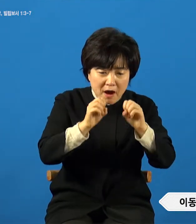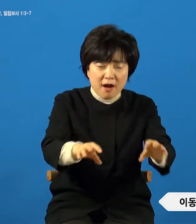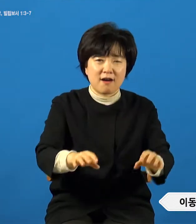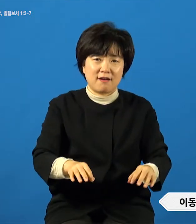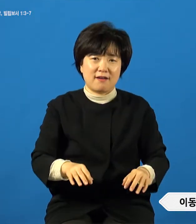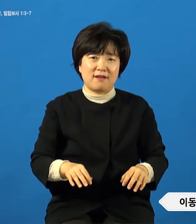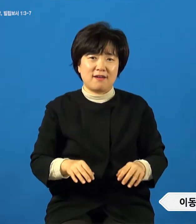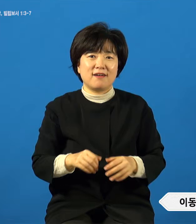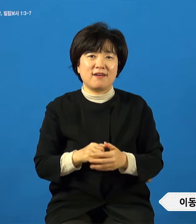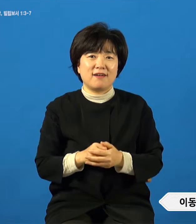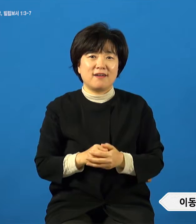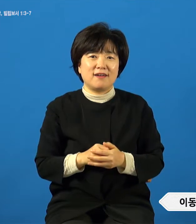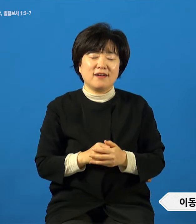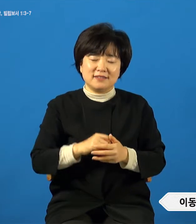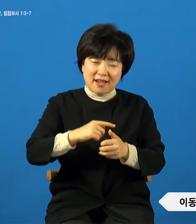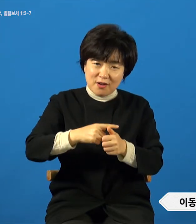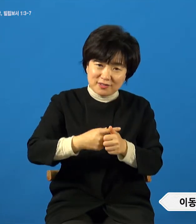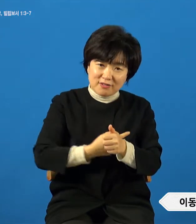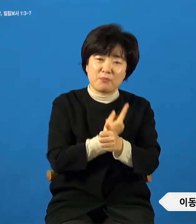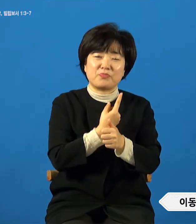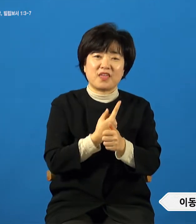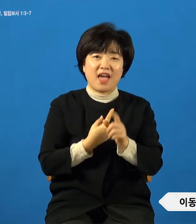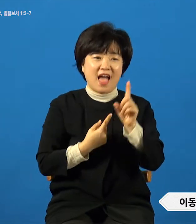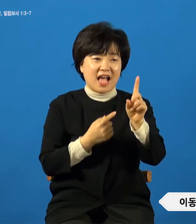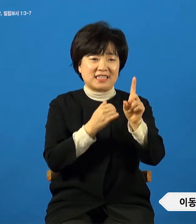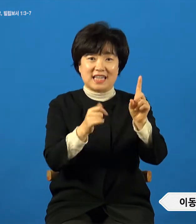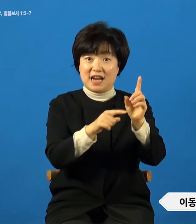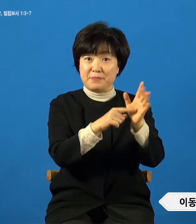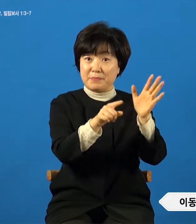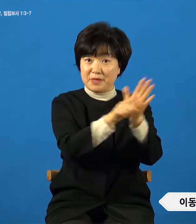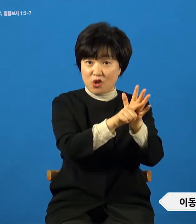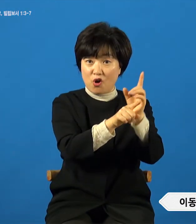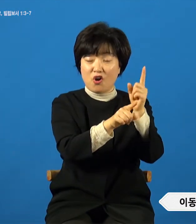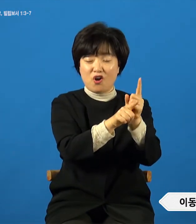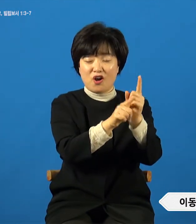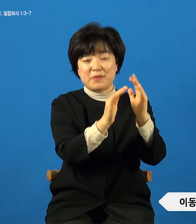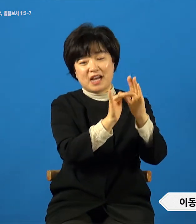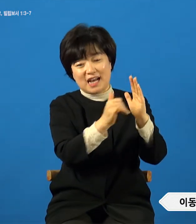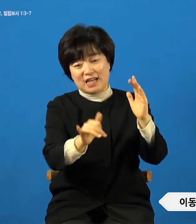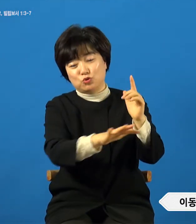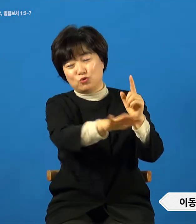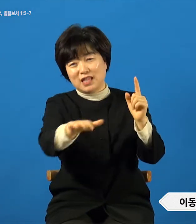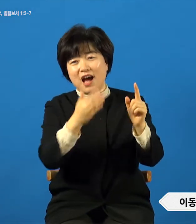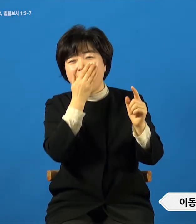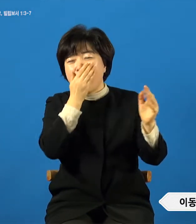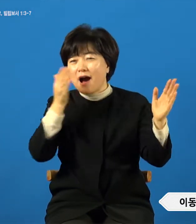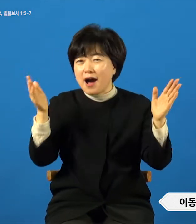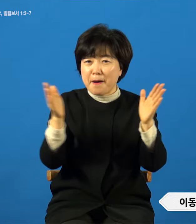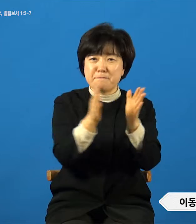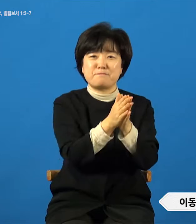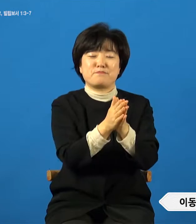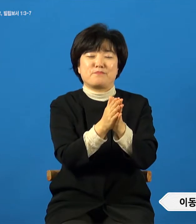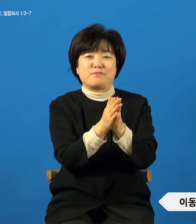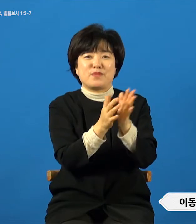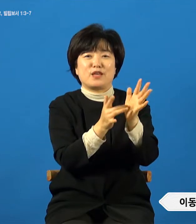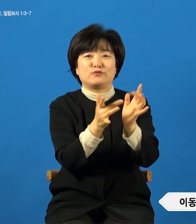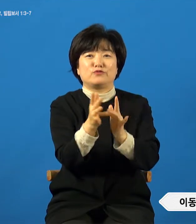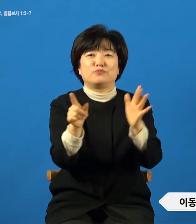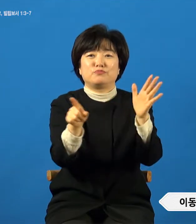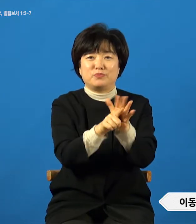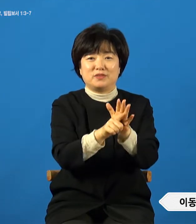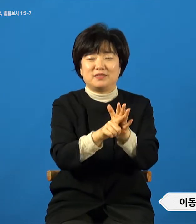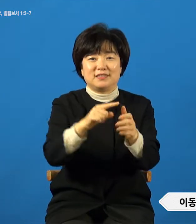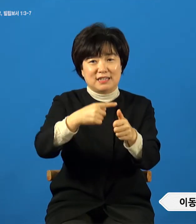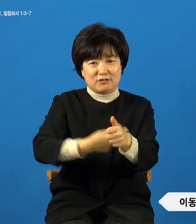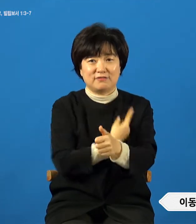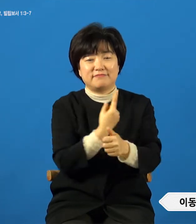복음화예요. 자연스럽게 한 사람이 먼저 믿으면 그 가족이 복음화되는 것은 보편적인 하나의 현상이라고 할 수가